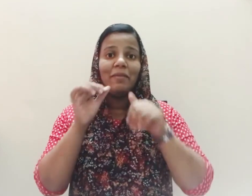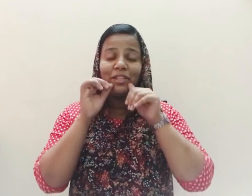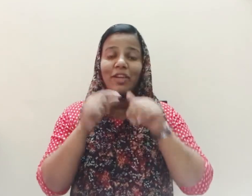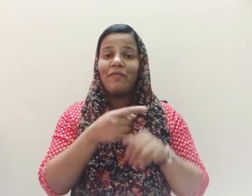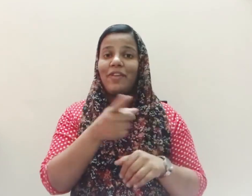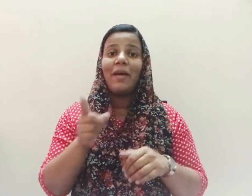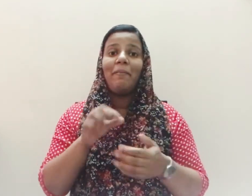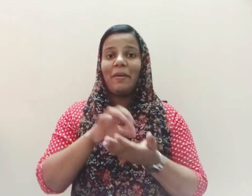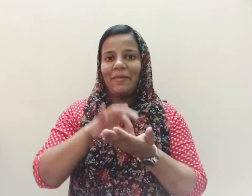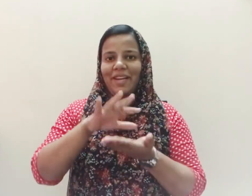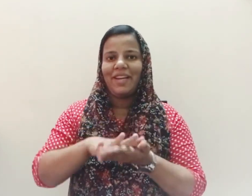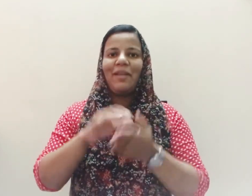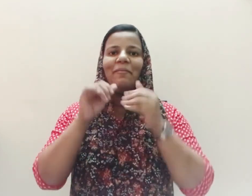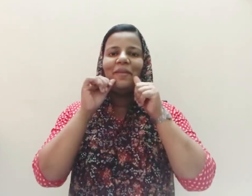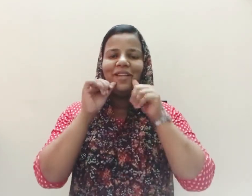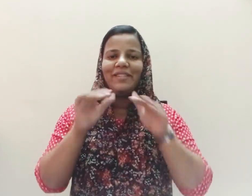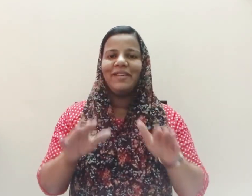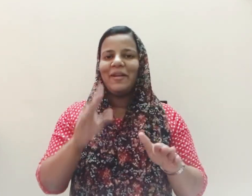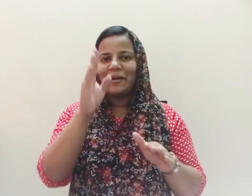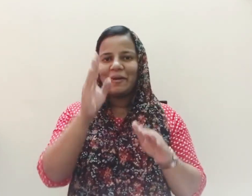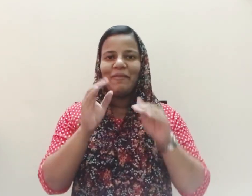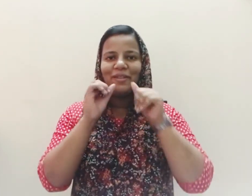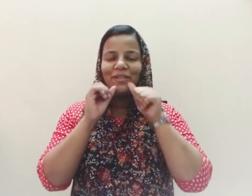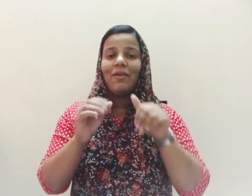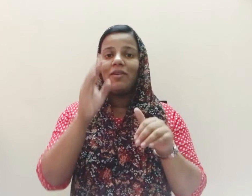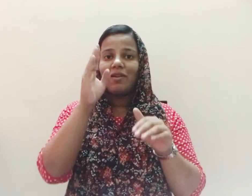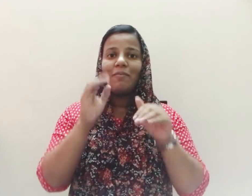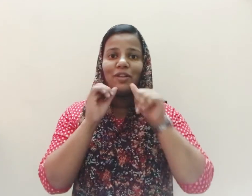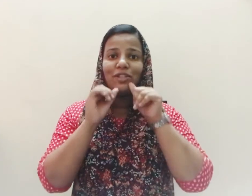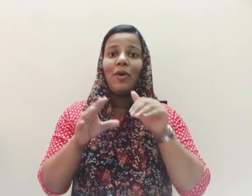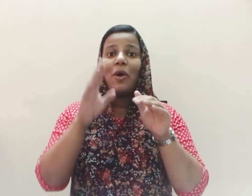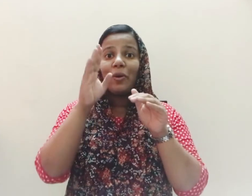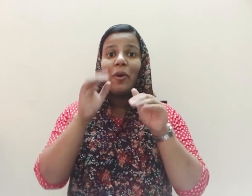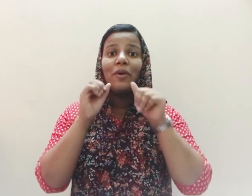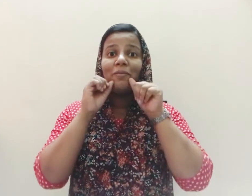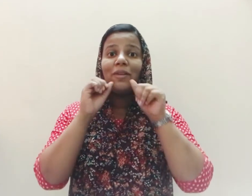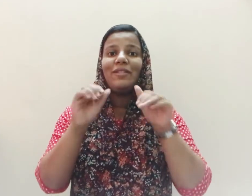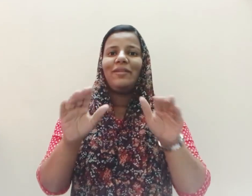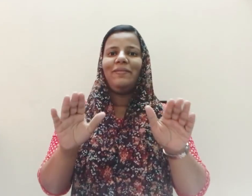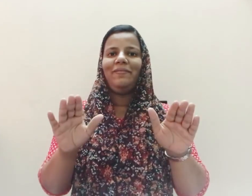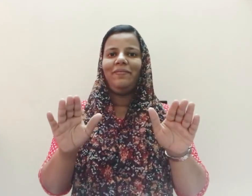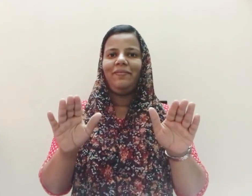റിയലി ബ്ലെസ്ഡ്, വി ആർ പെർമനൻ്റ്ലി ബ്ലെസ്ഡ്. ഗോഡ് ബ്ലെസ് യു, ഗോഡ് ബ്ലെസ് യു, ഗോഡ് ബ്ലെസ് യു.